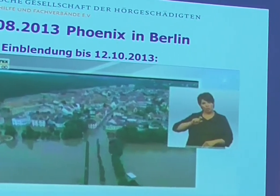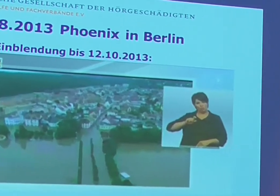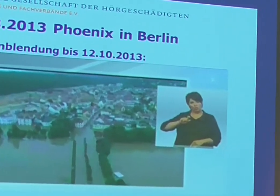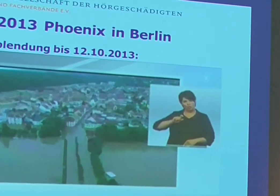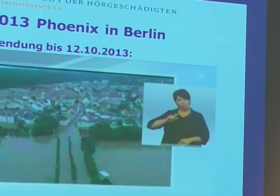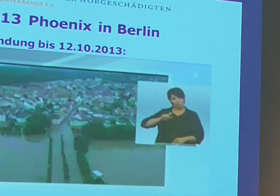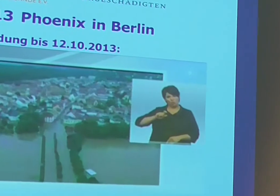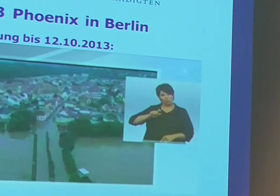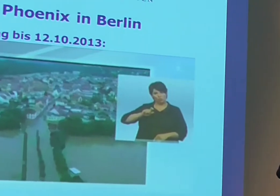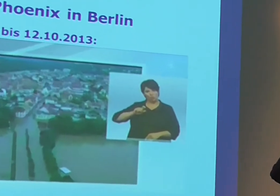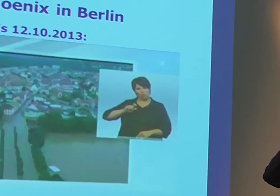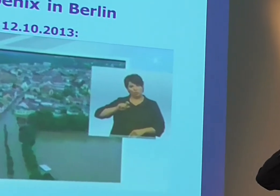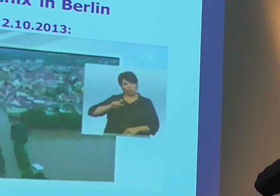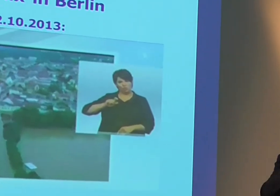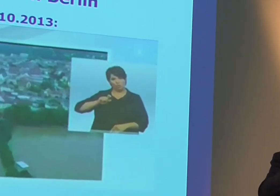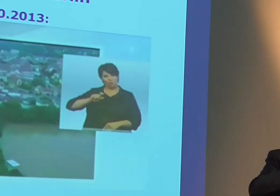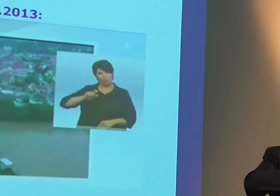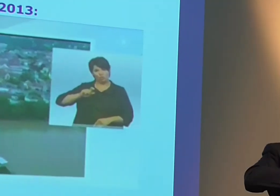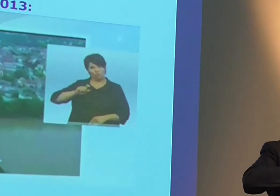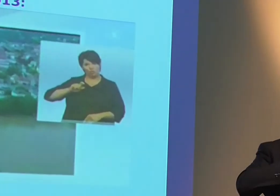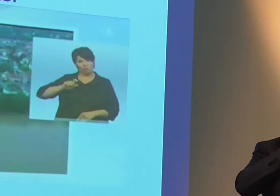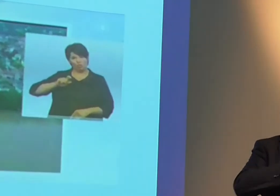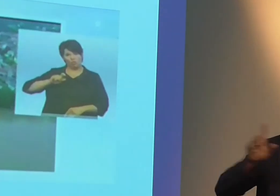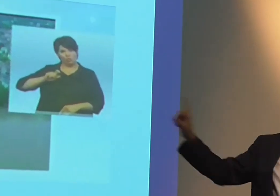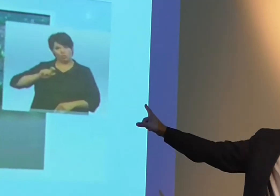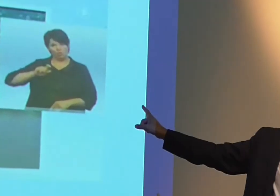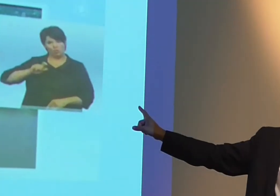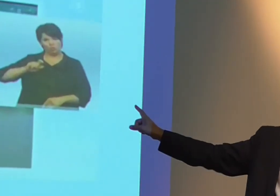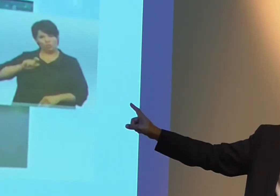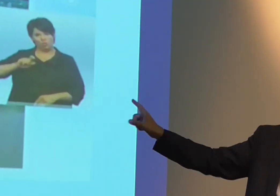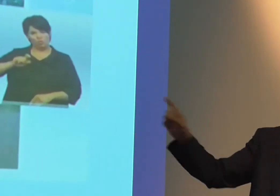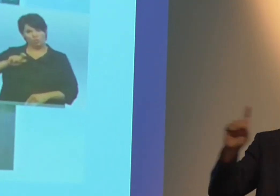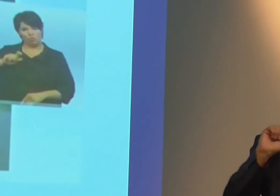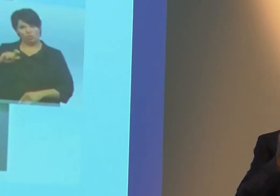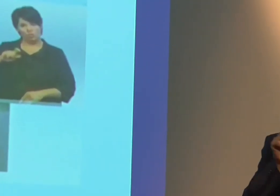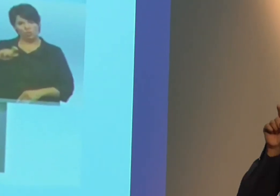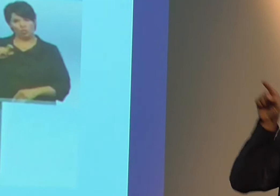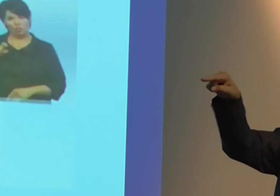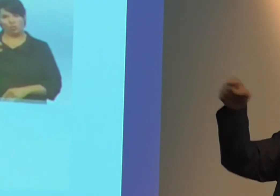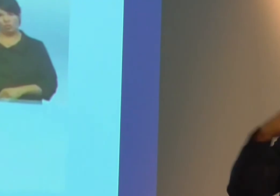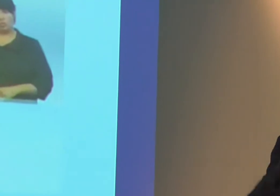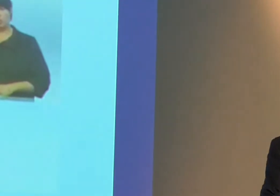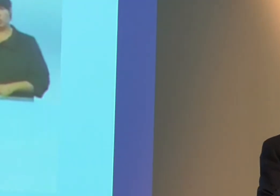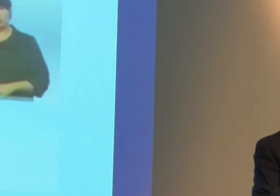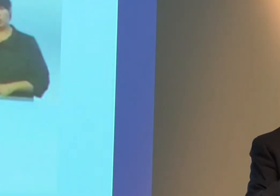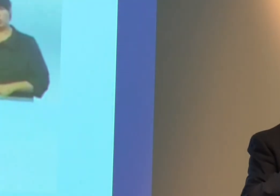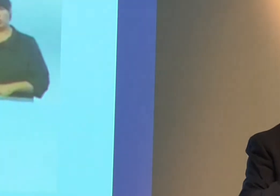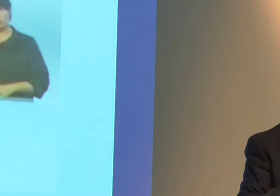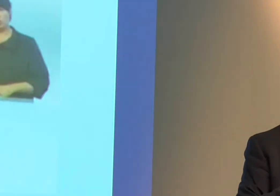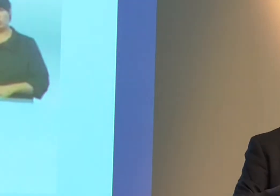Thema Gebärdensprache im Fernsehen. Das ist dann auch verstanden worden und wir haben ein Versprechen bekommen, dass diese Nachrichtensendung weiterhin